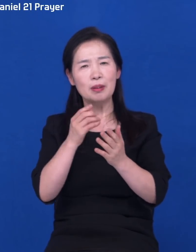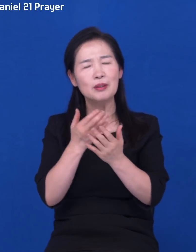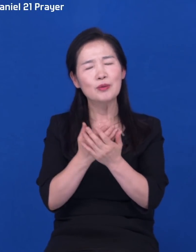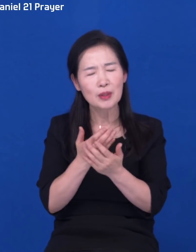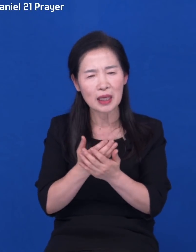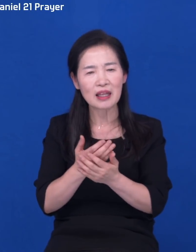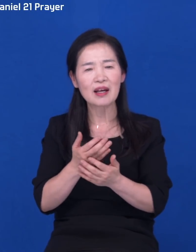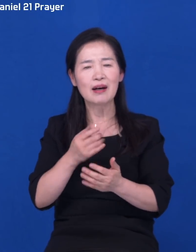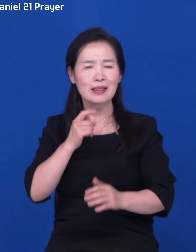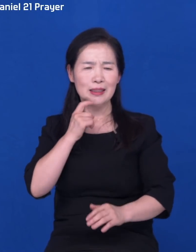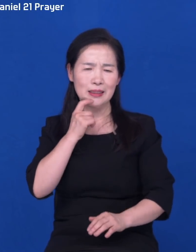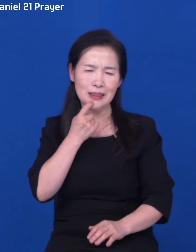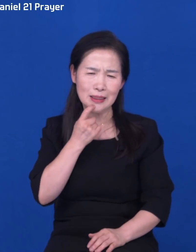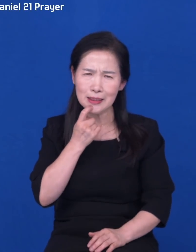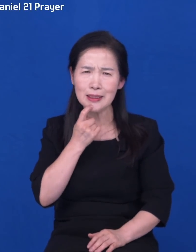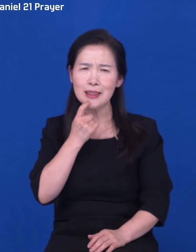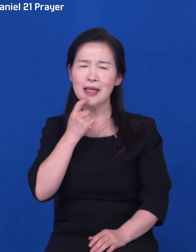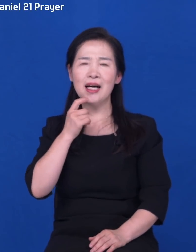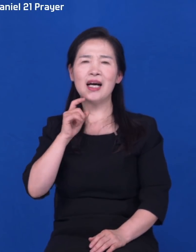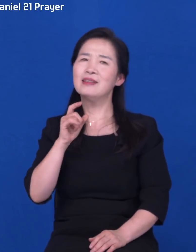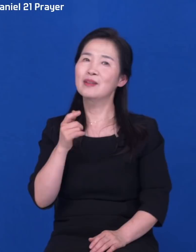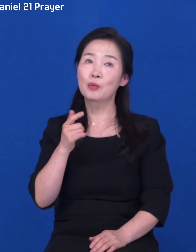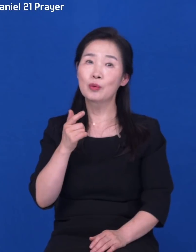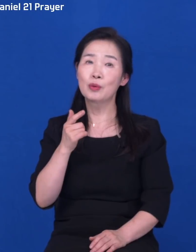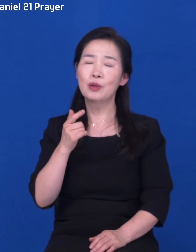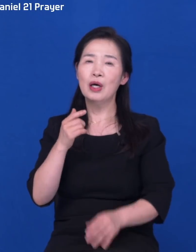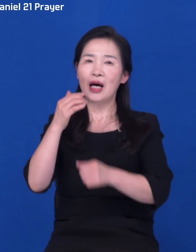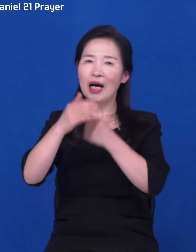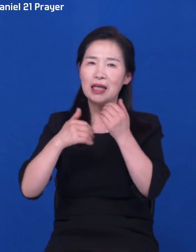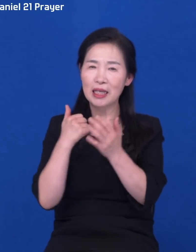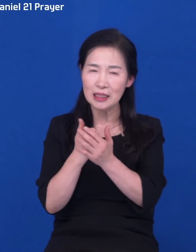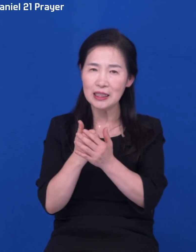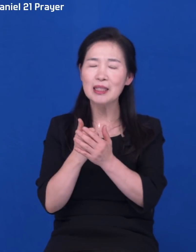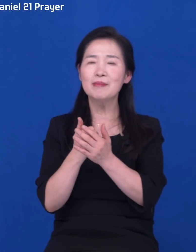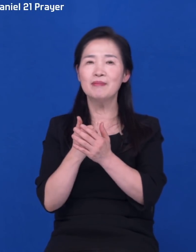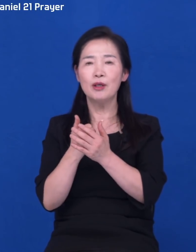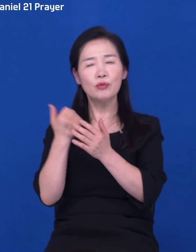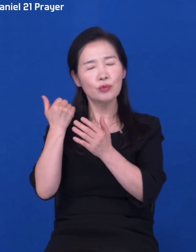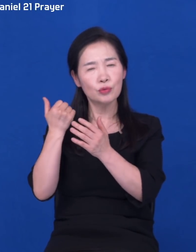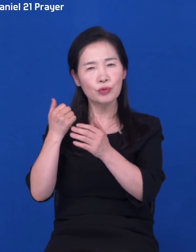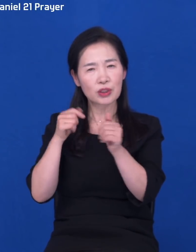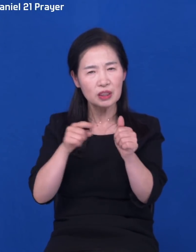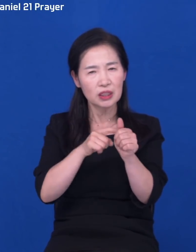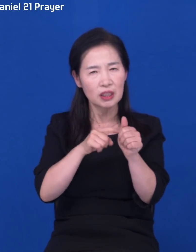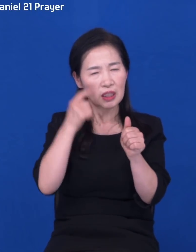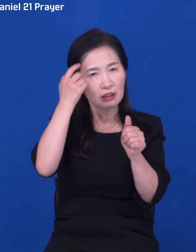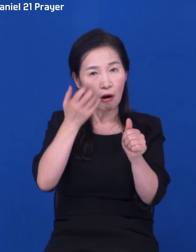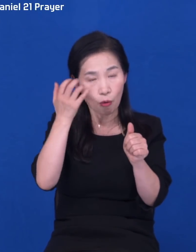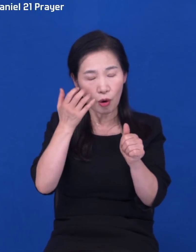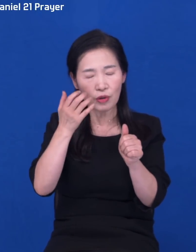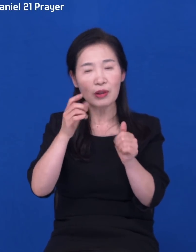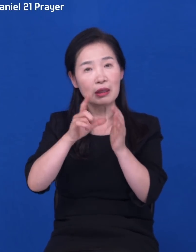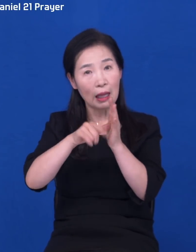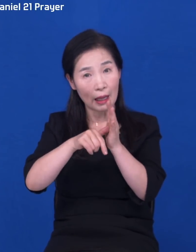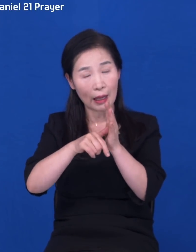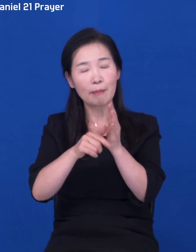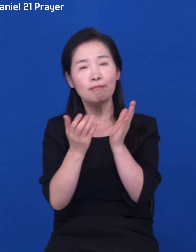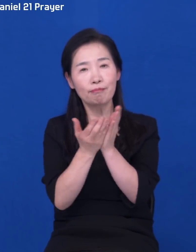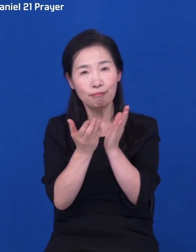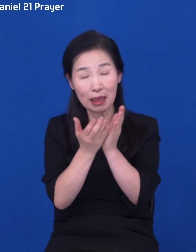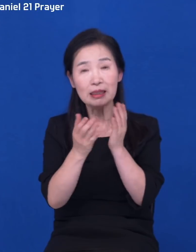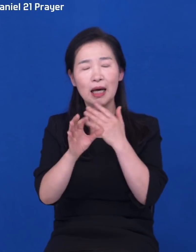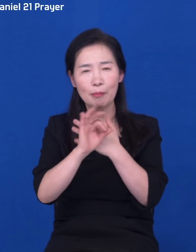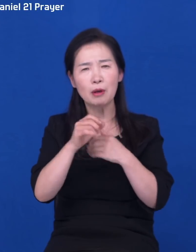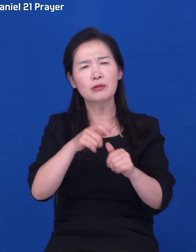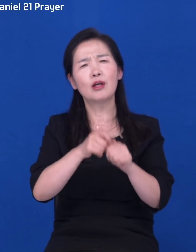아니라 하나님 이 영혼 오늘 주님께서 뜻하신 바가 맞다면 살려주시고 이 영혼 그러니까 이